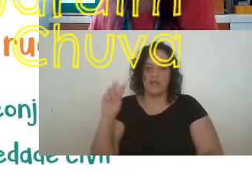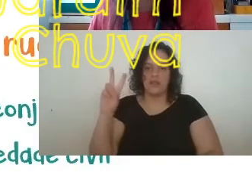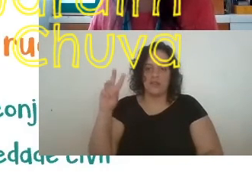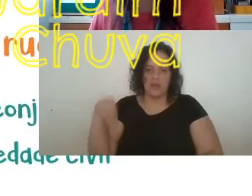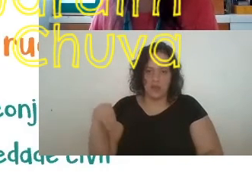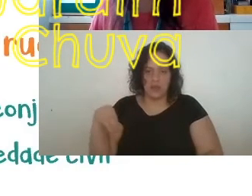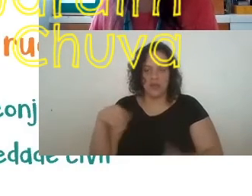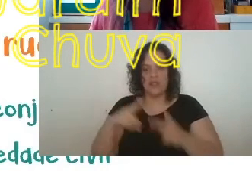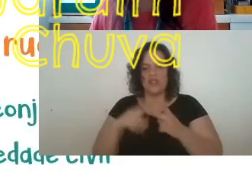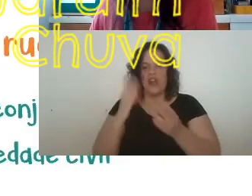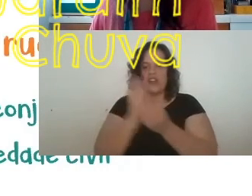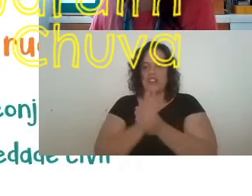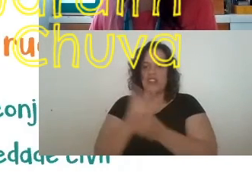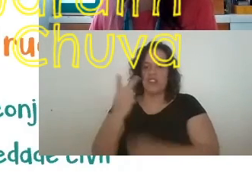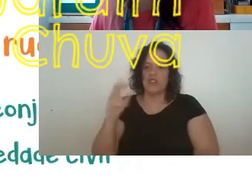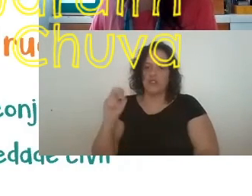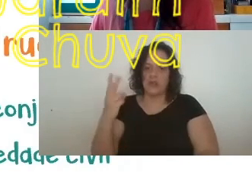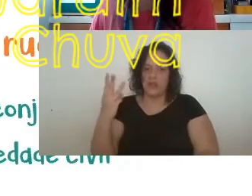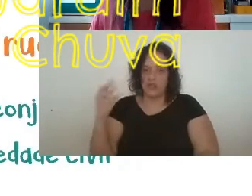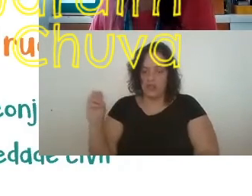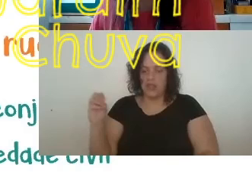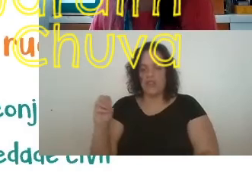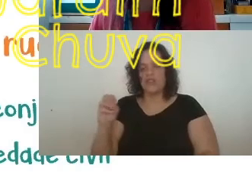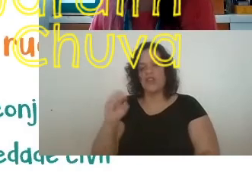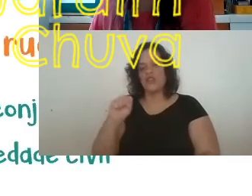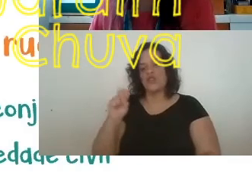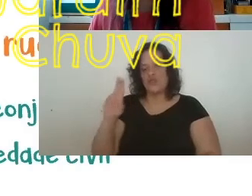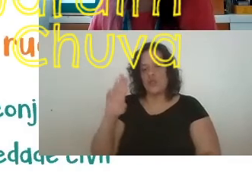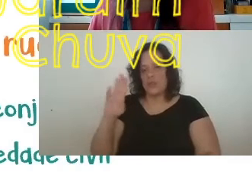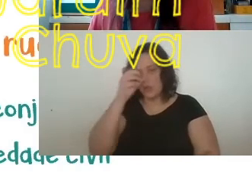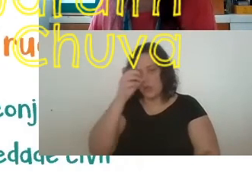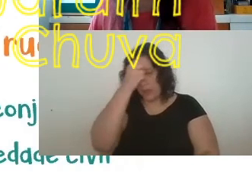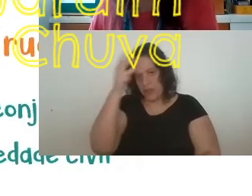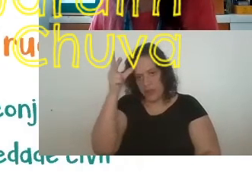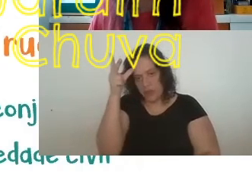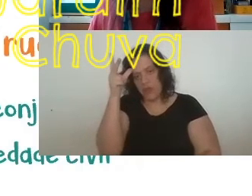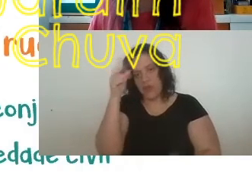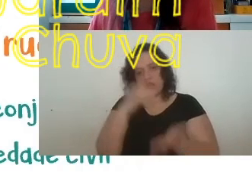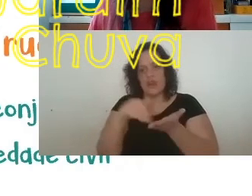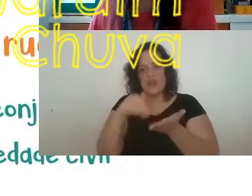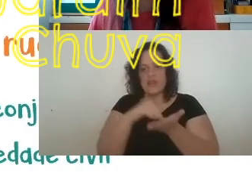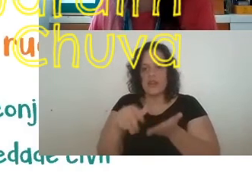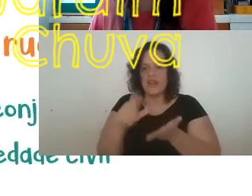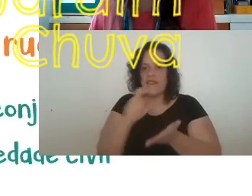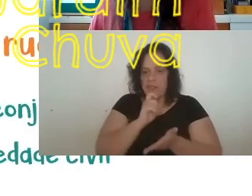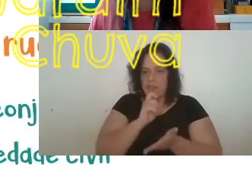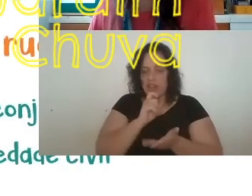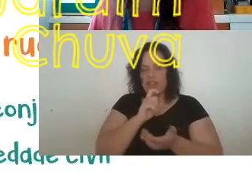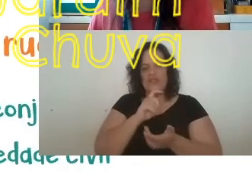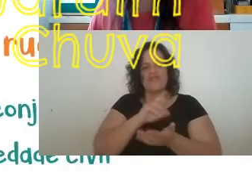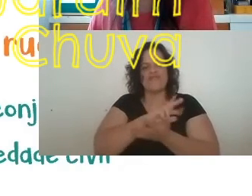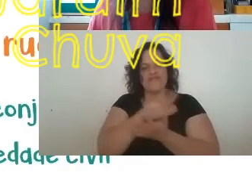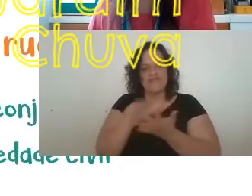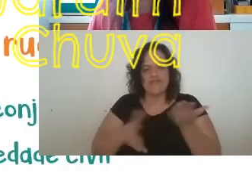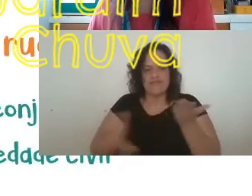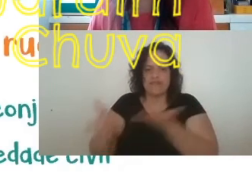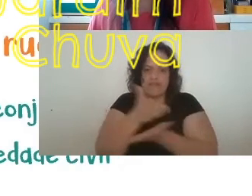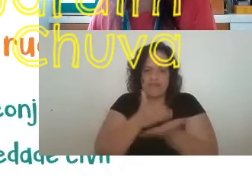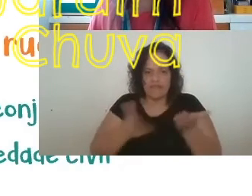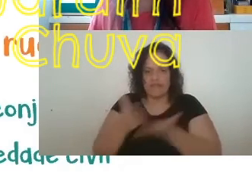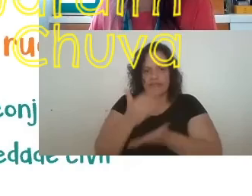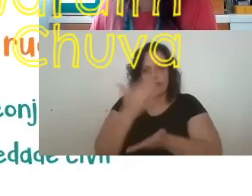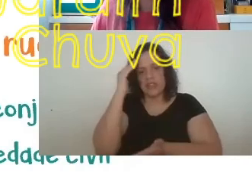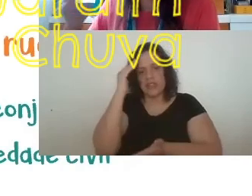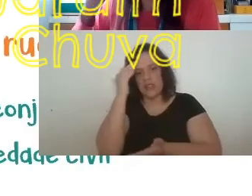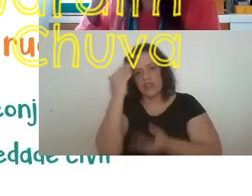Subprefeitura, Secretaria do Verde, a gente vem se dispondo a dialogar e entender como que a gente dá soluções, cocria